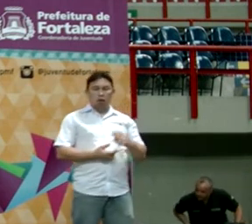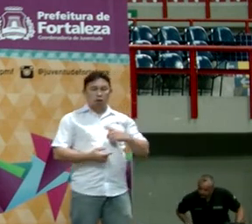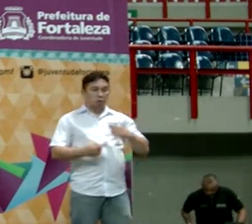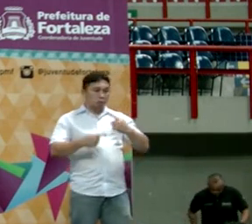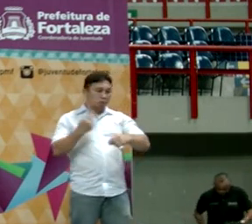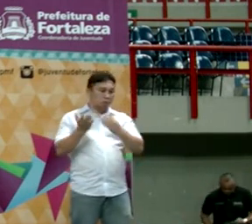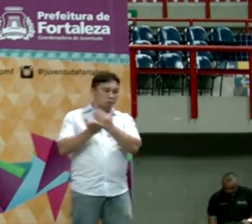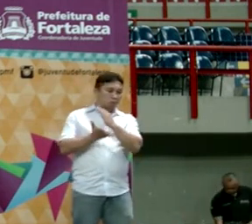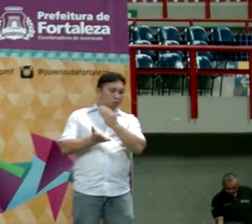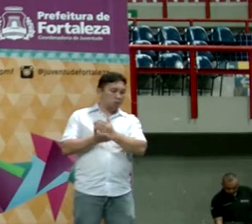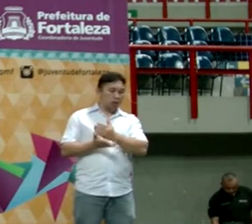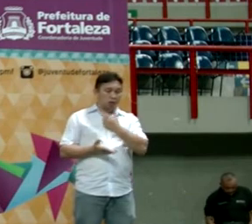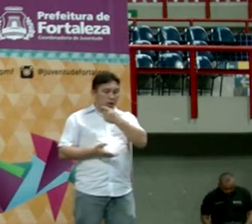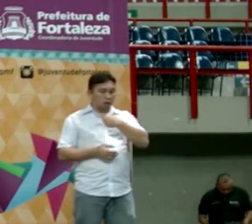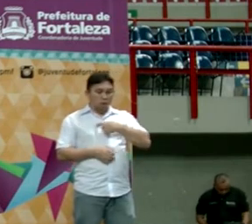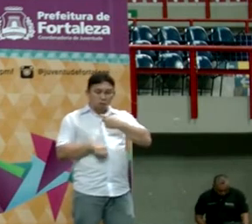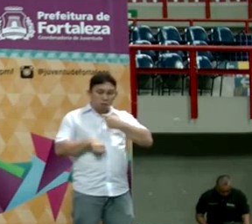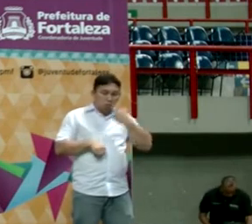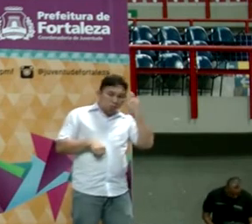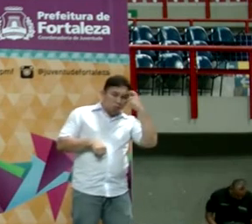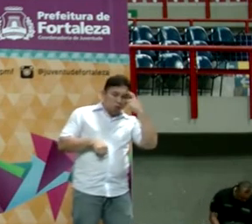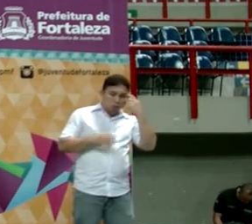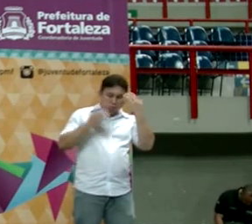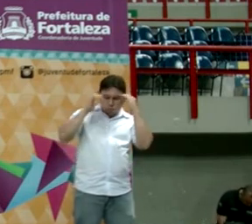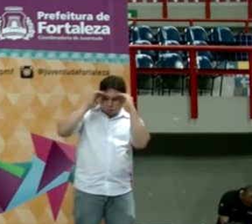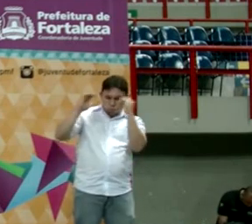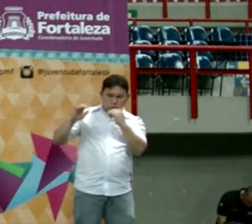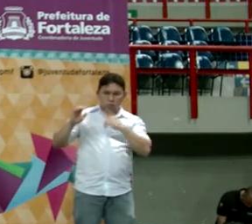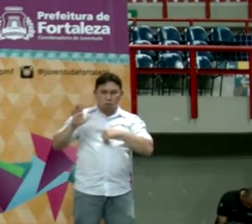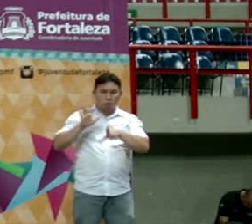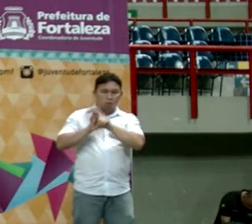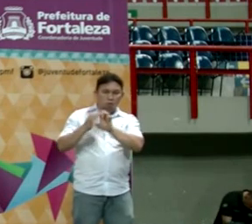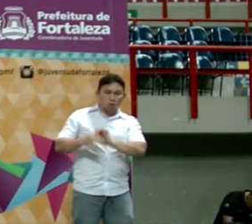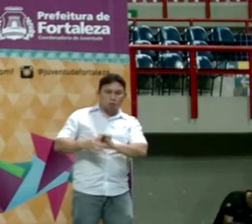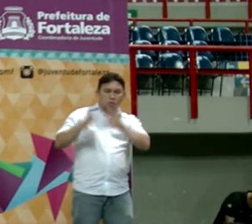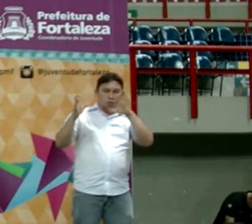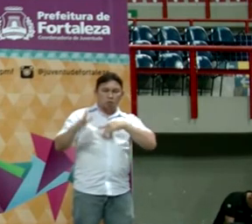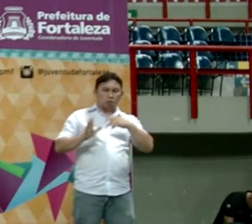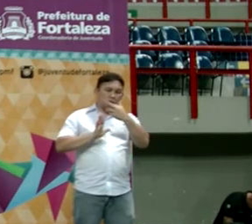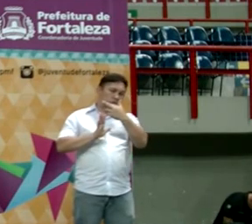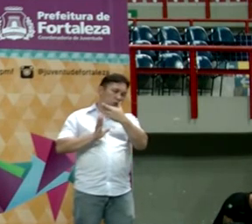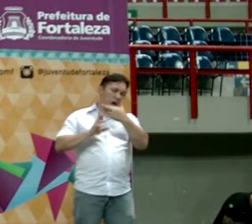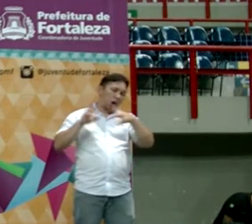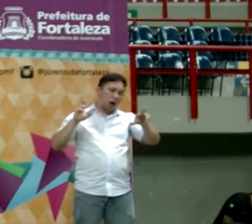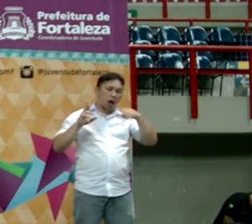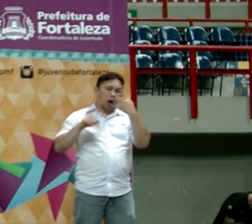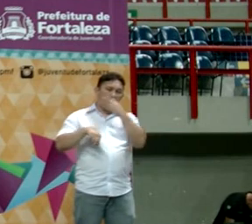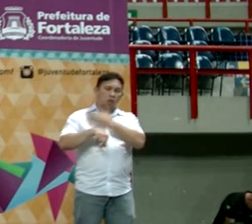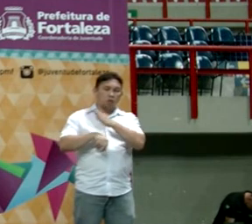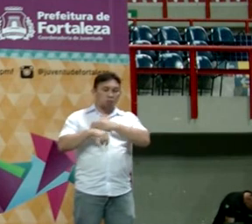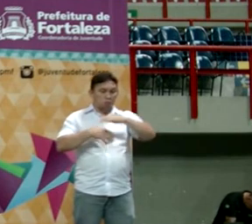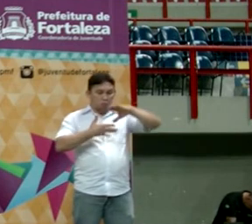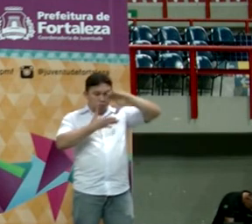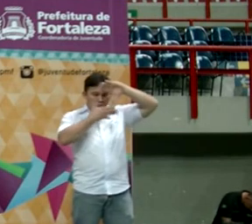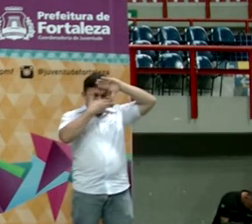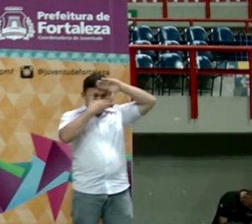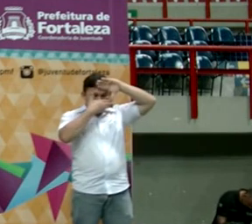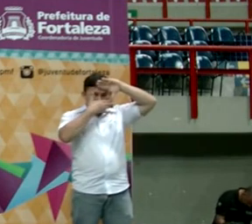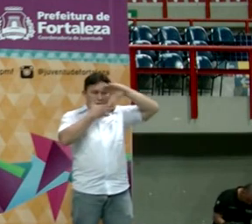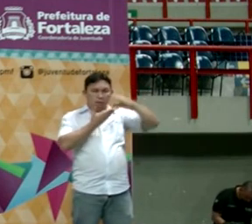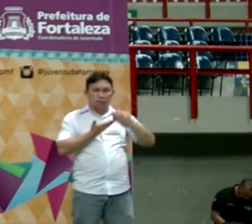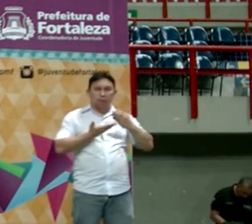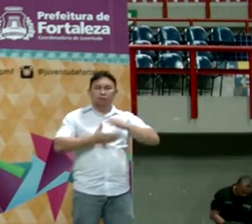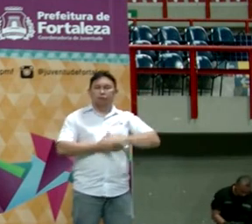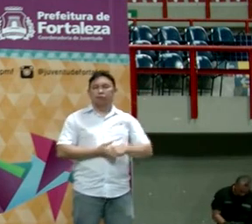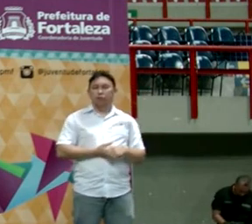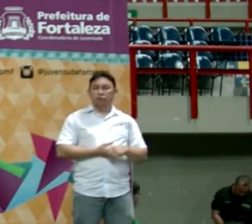não tem nada a ver com a intolerância ou mesmo cerceamento da liberdade de praticar uma religião. O véu